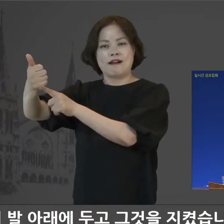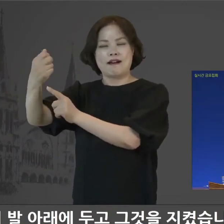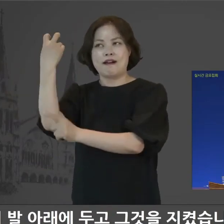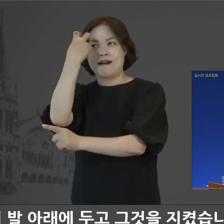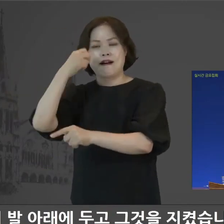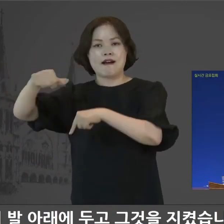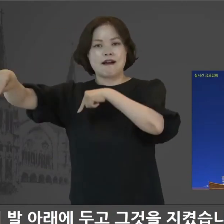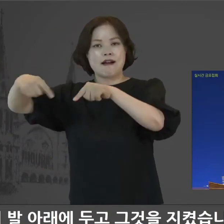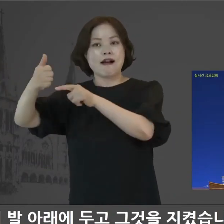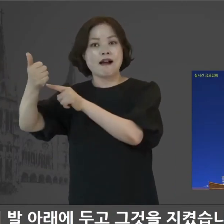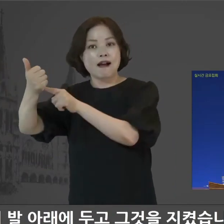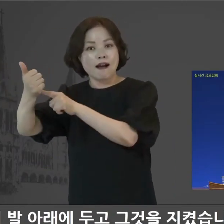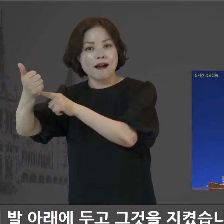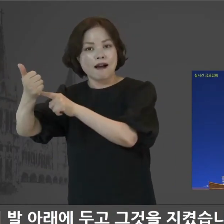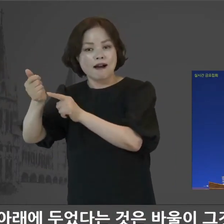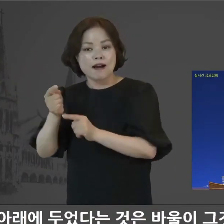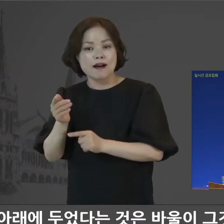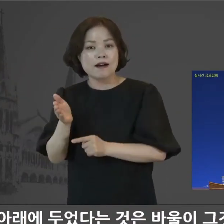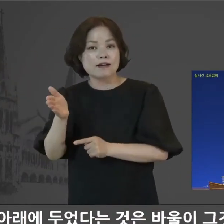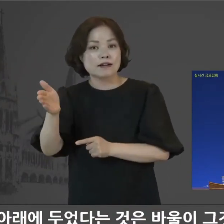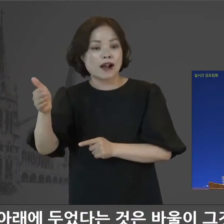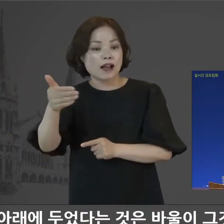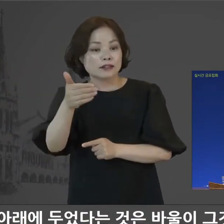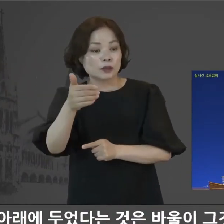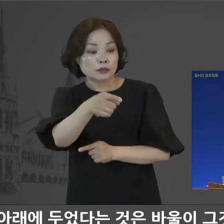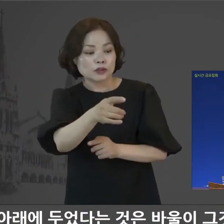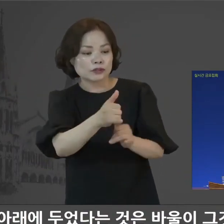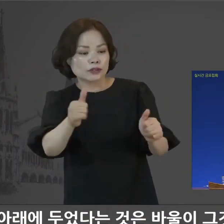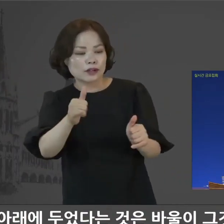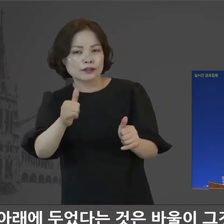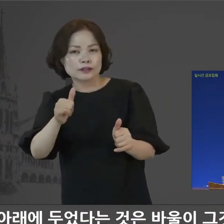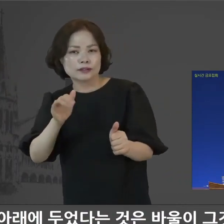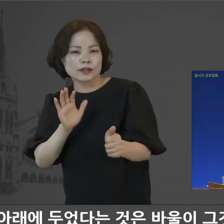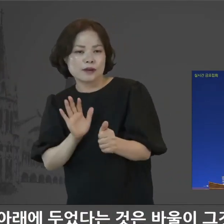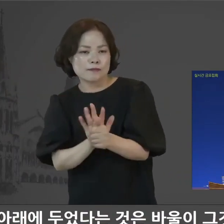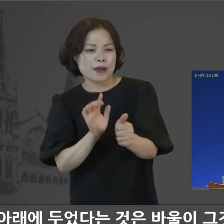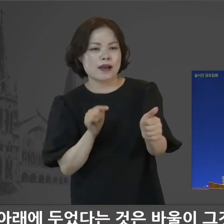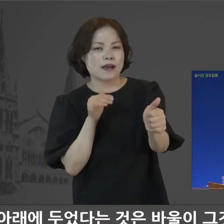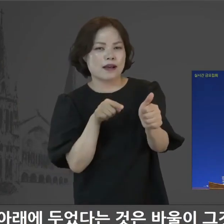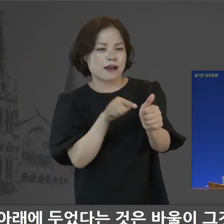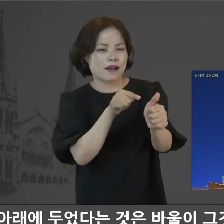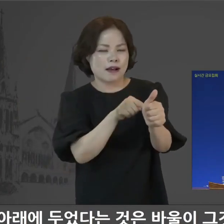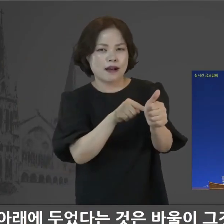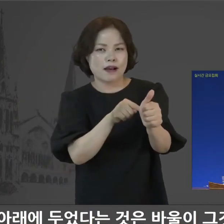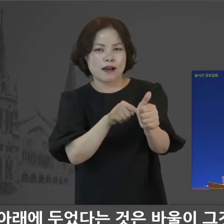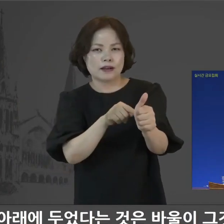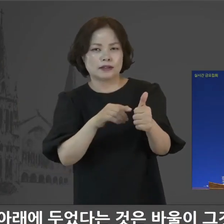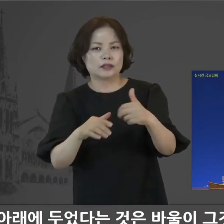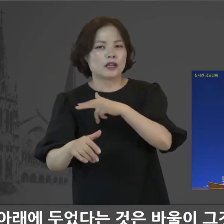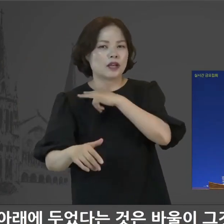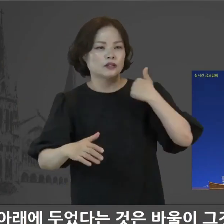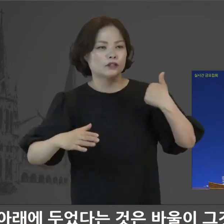어떻게 보면 간접적으로 이 사람들을 선동한 인물이 바울이다, 이렇게 해석이 가능한 겁니다.